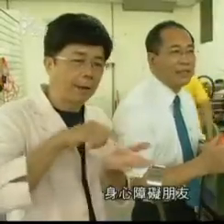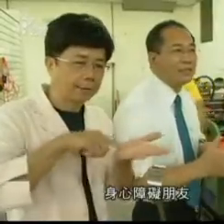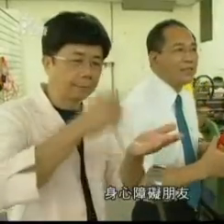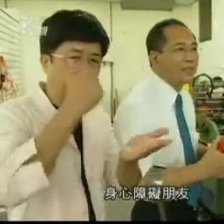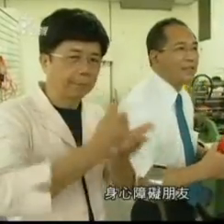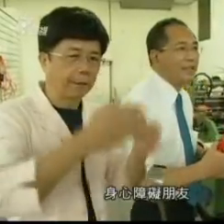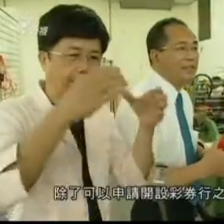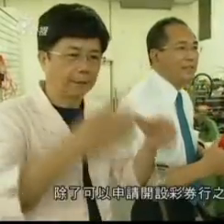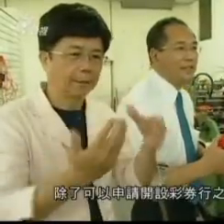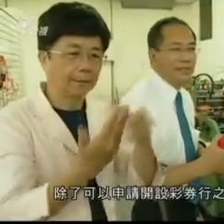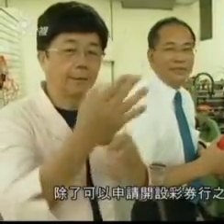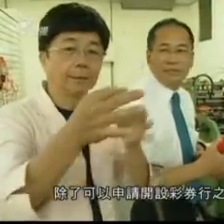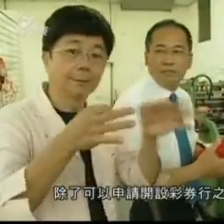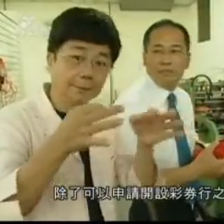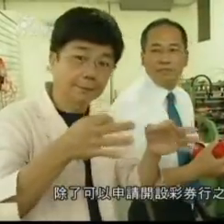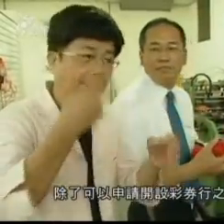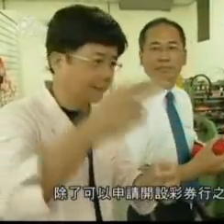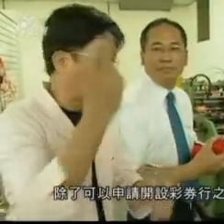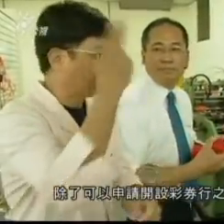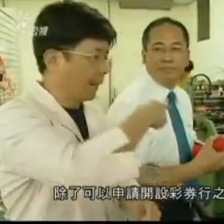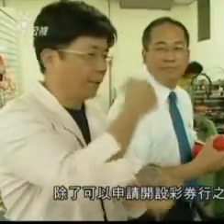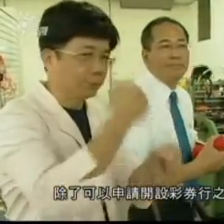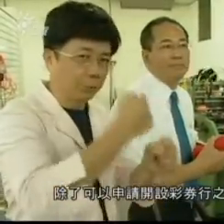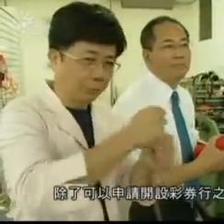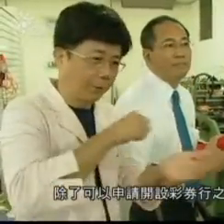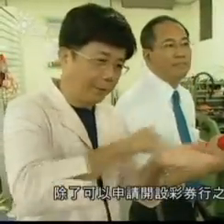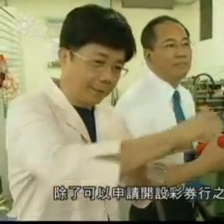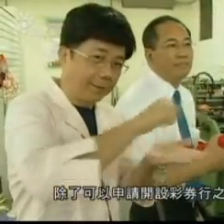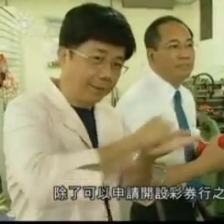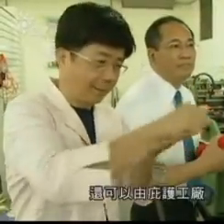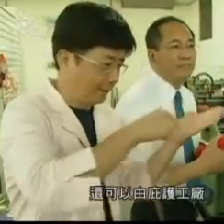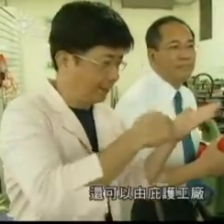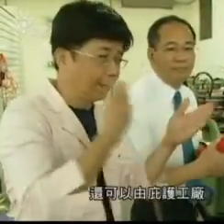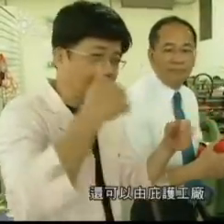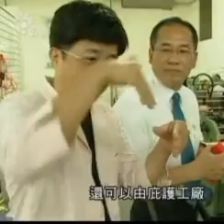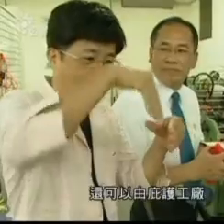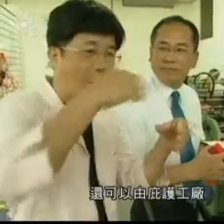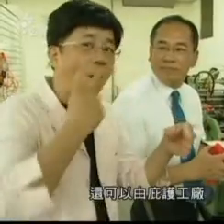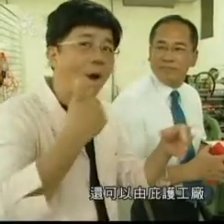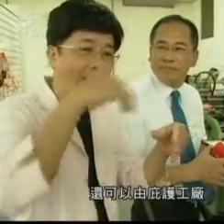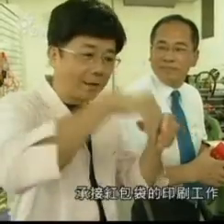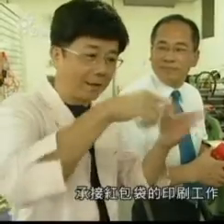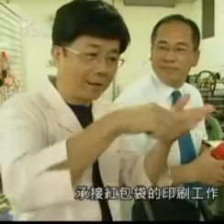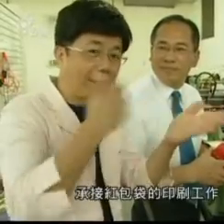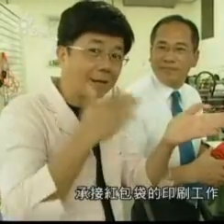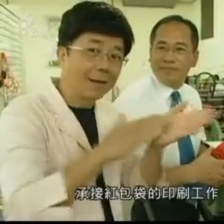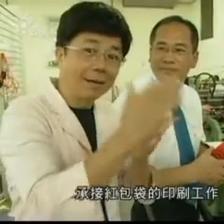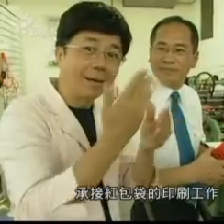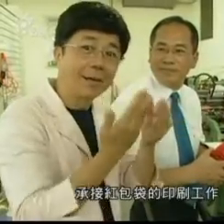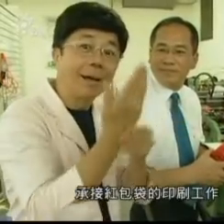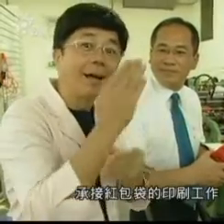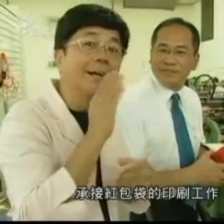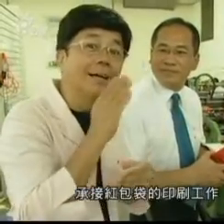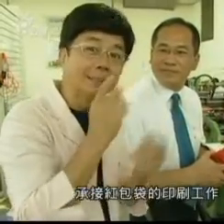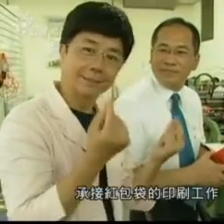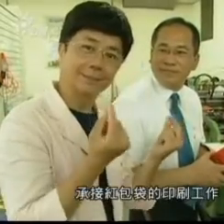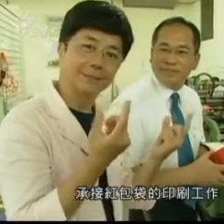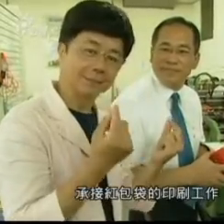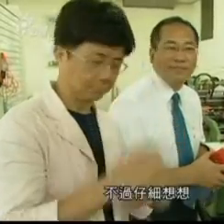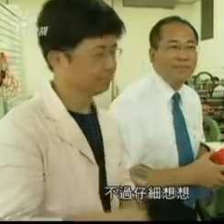朋友除了可以申请开设彩券行之外呢，还可以由庇护工厂承接红包袋的印刷工作。不